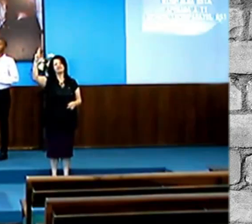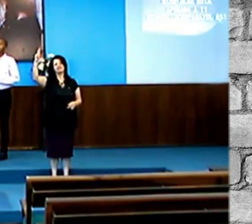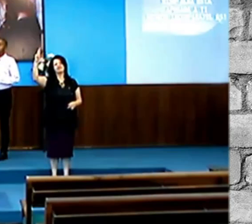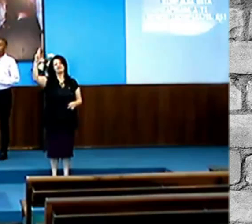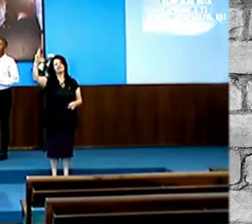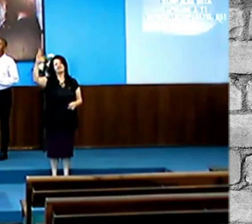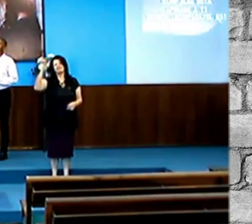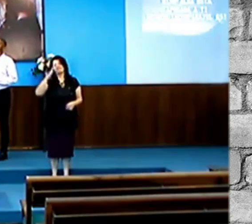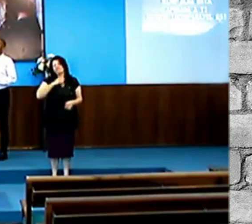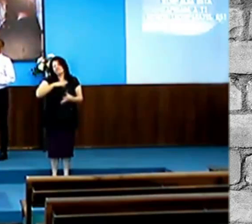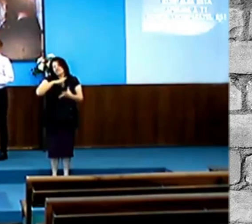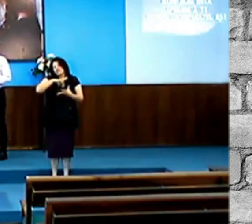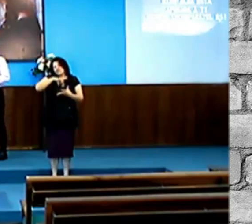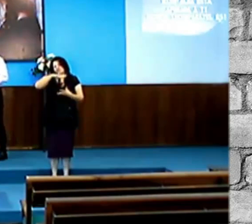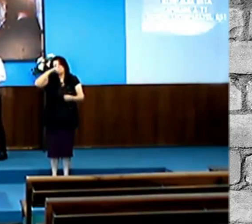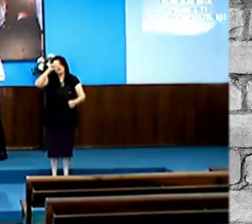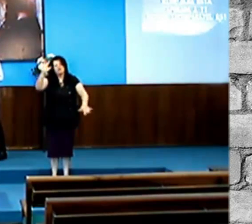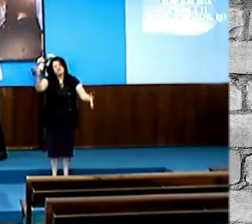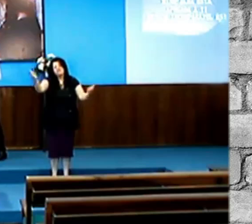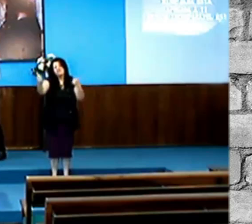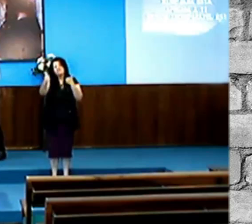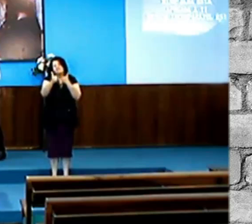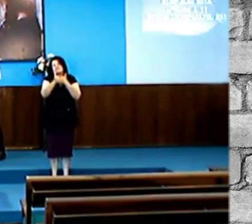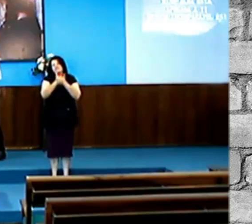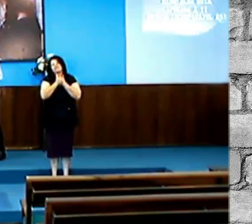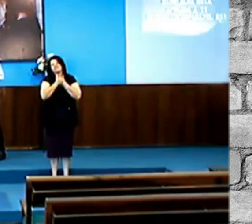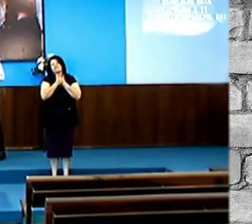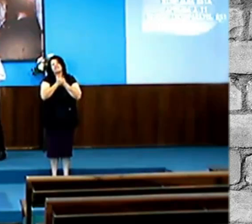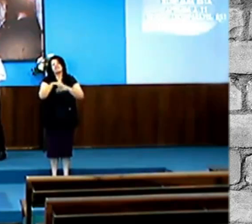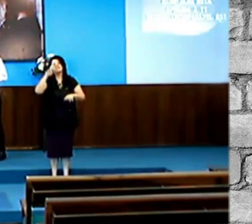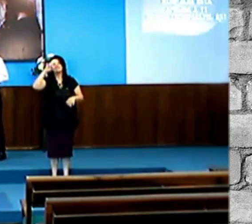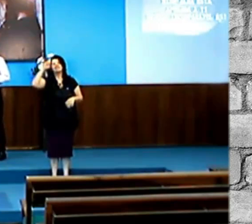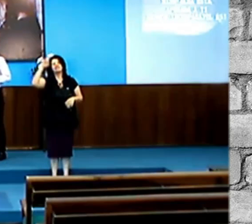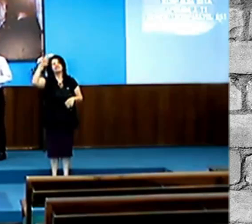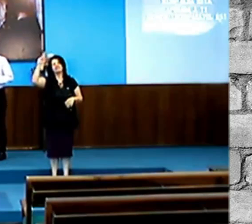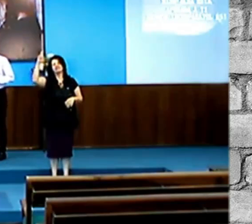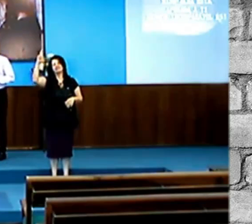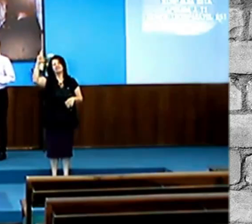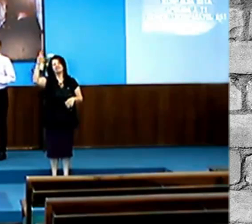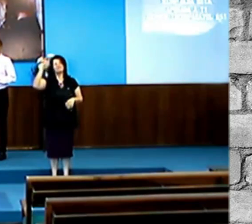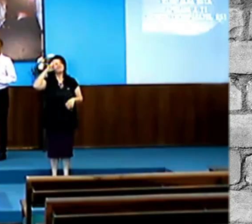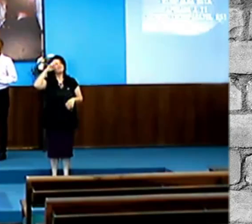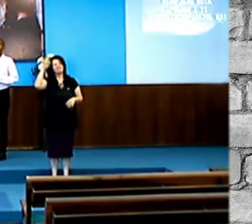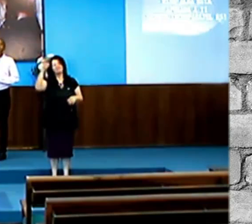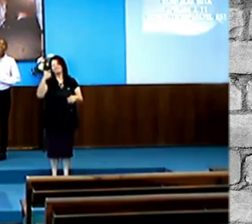és. Minha alma está apegada a ti, Senhor,